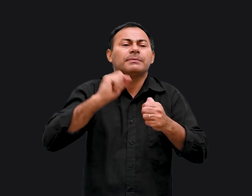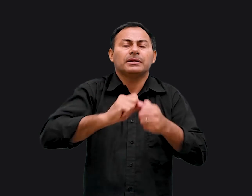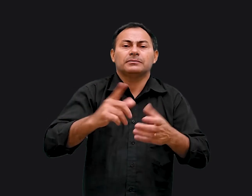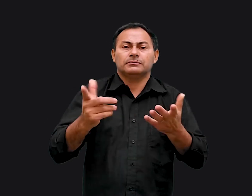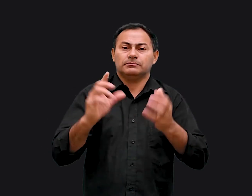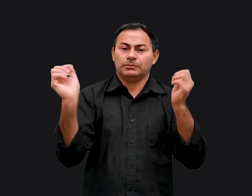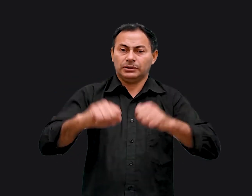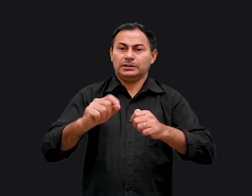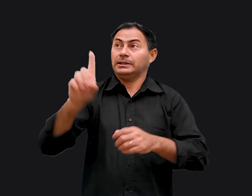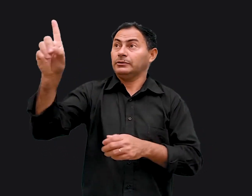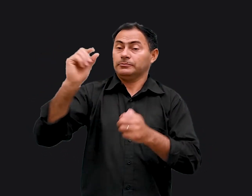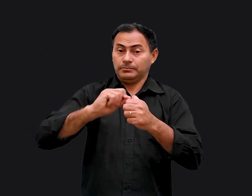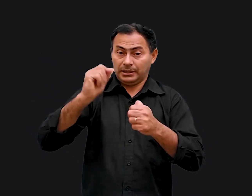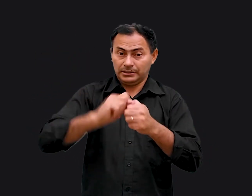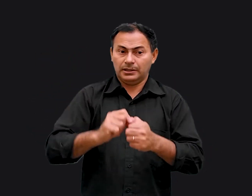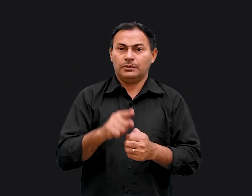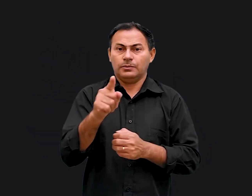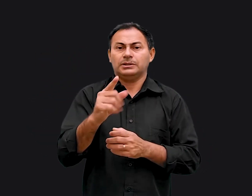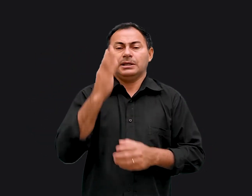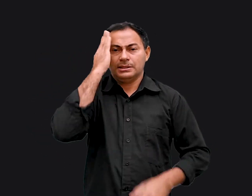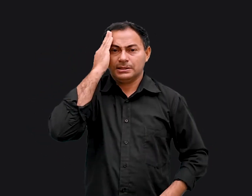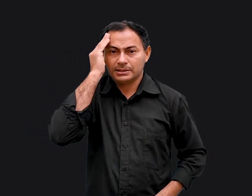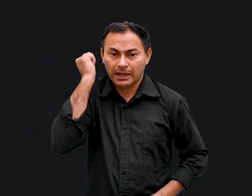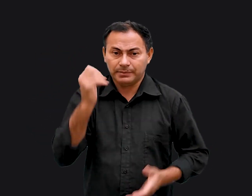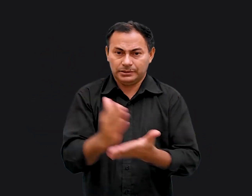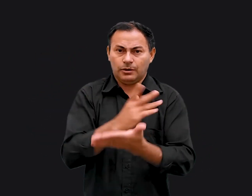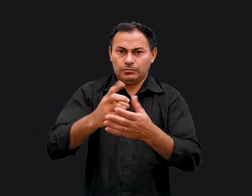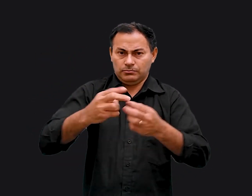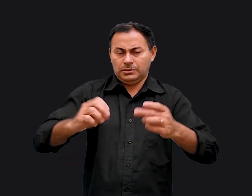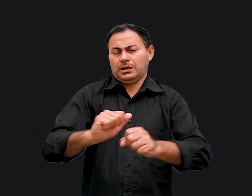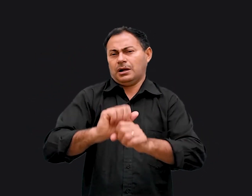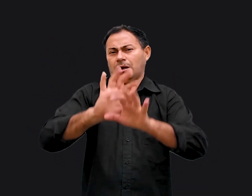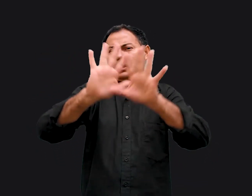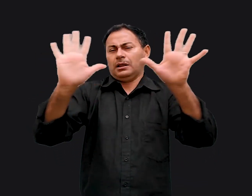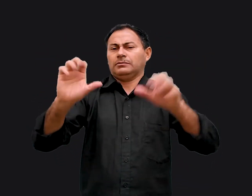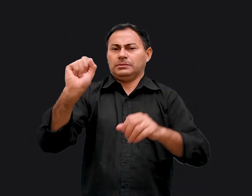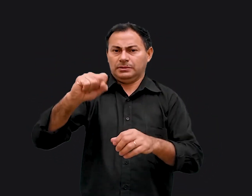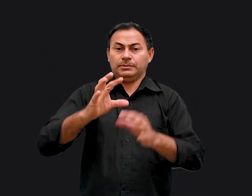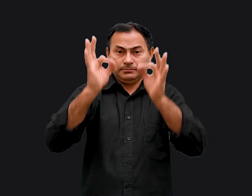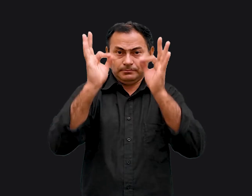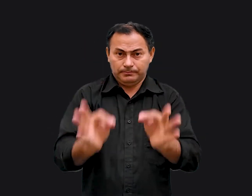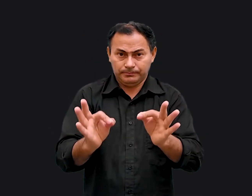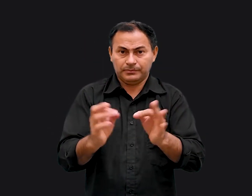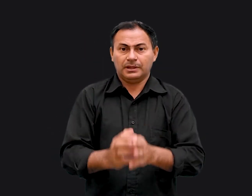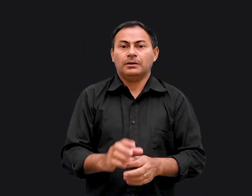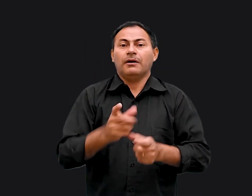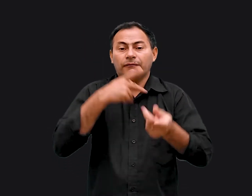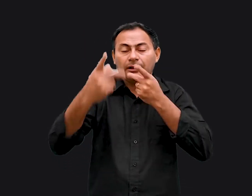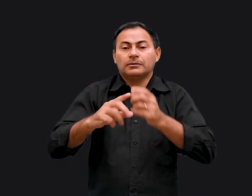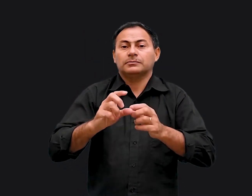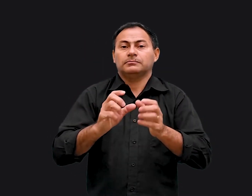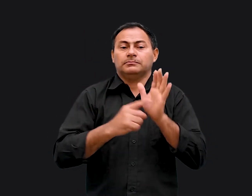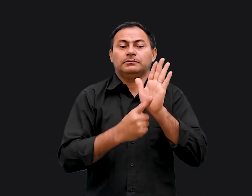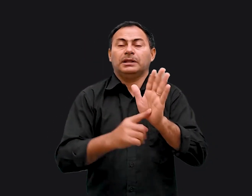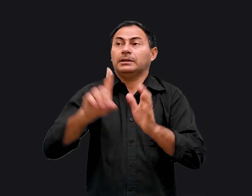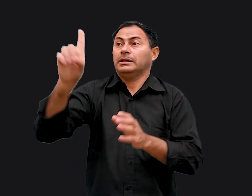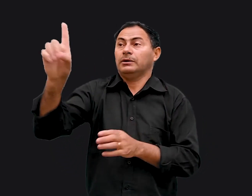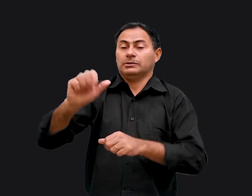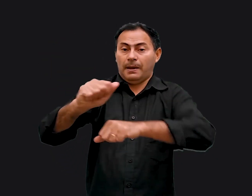É possível para Deus fazer que você saiba de alguma coisa? É claro que sim. É justamente isso que chamamos de uma aparição de Deus a